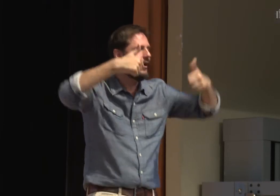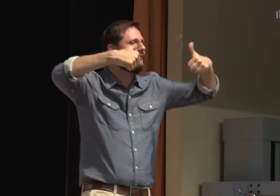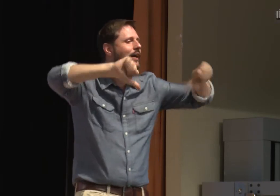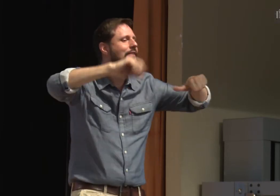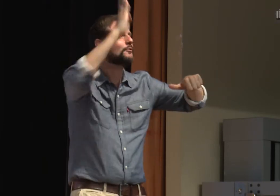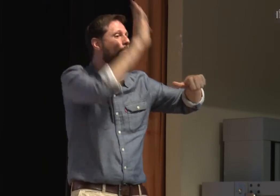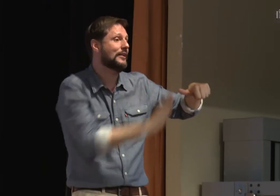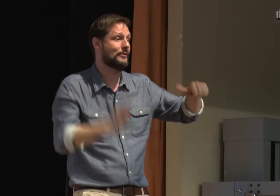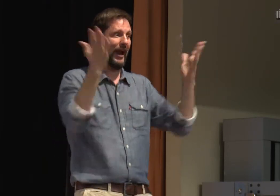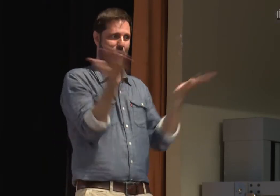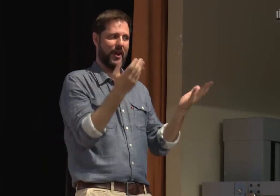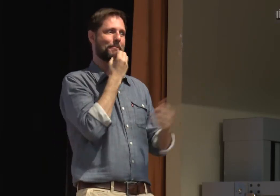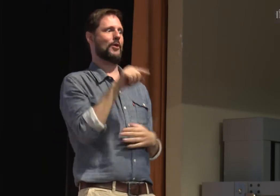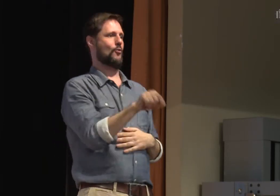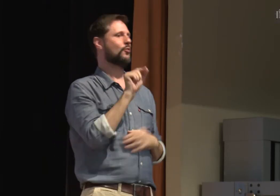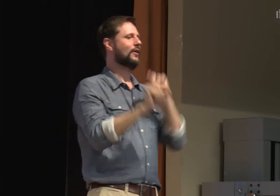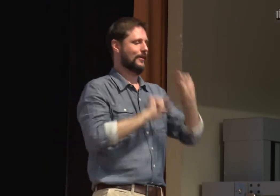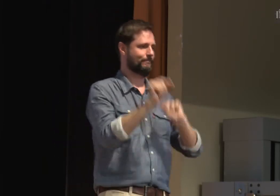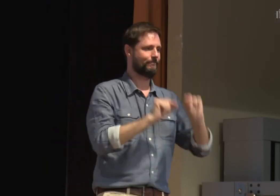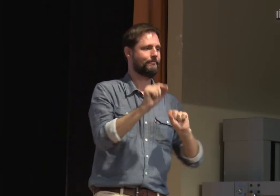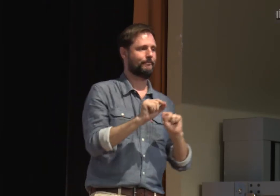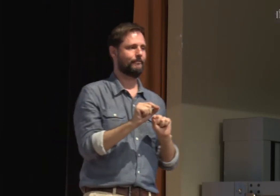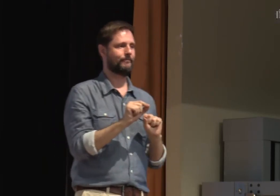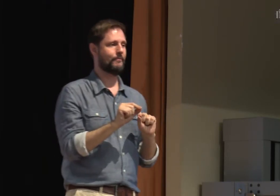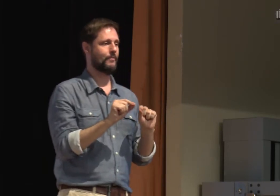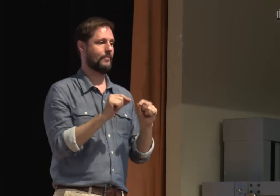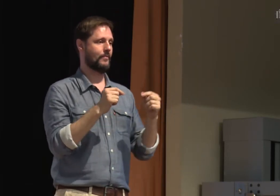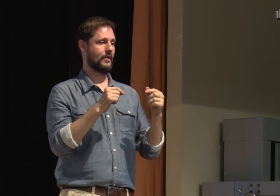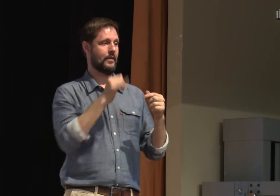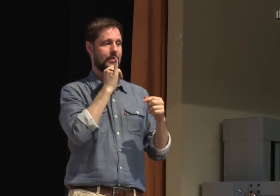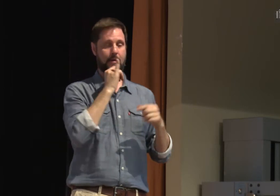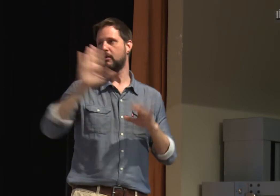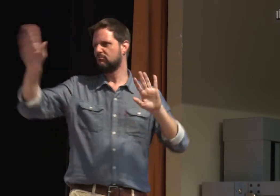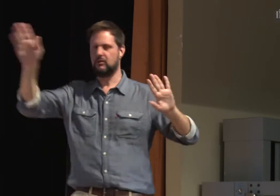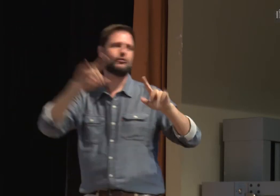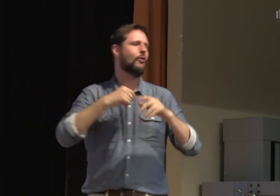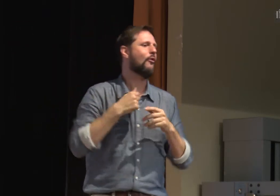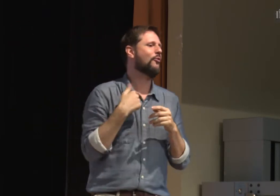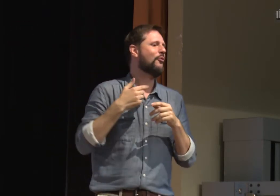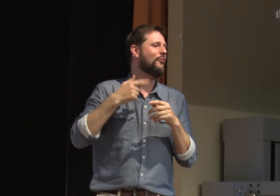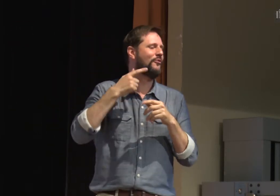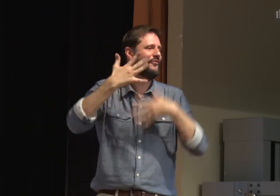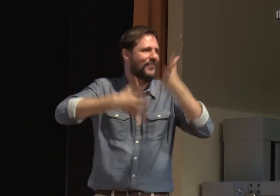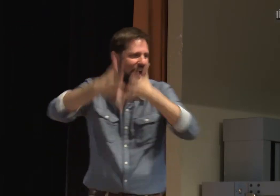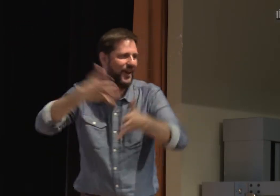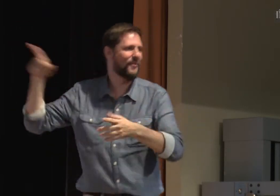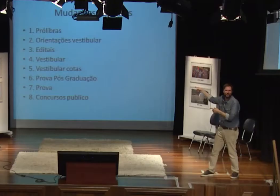a avaliação antes, sobre isso? Então, isso é importante para vocês lembrarem. Porque, por exemplo,